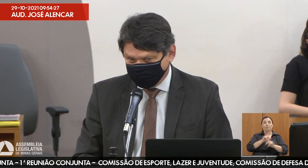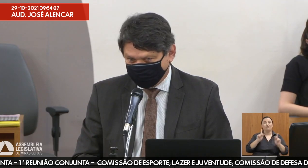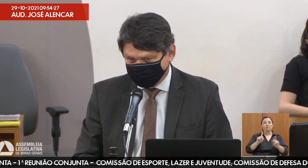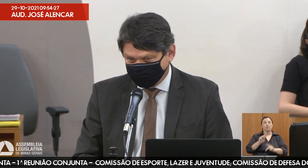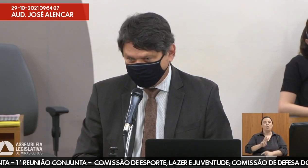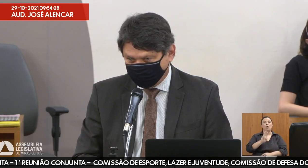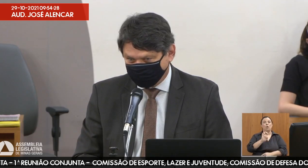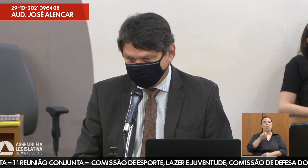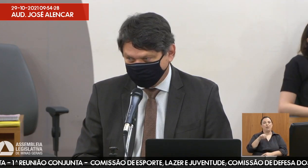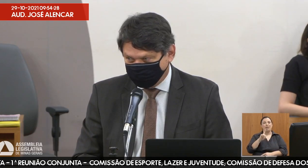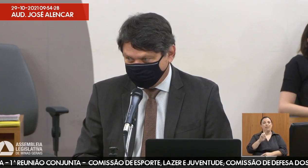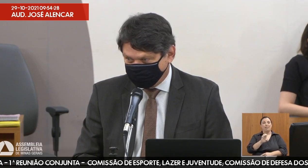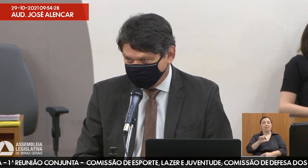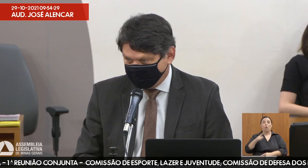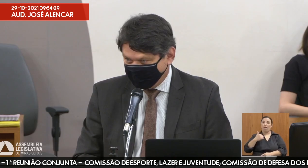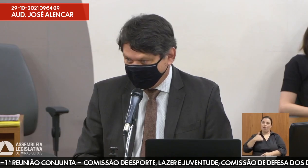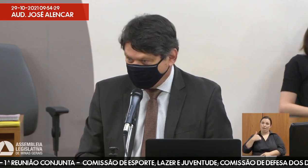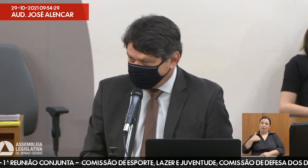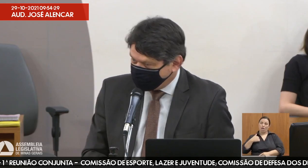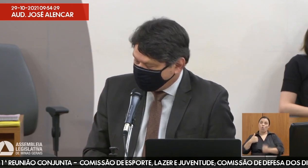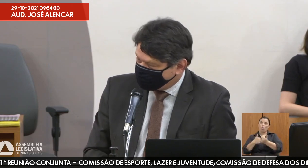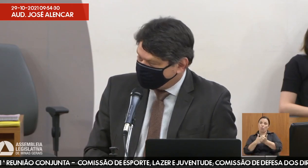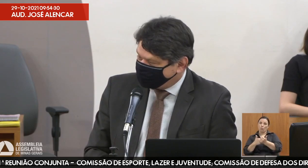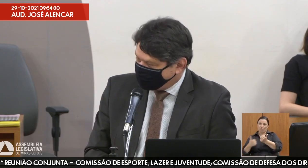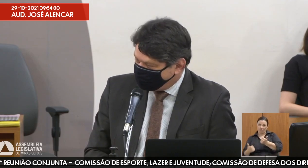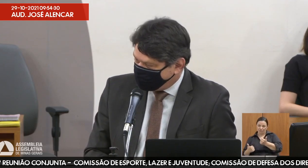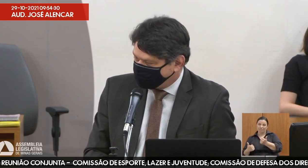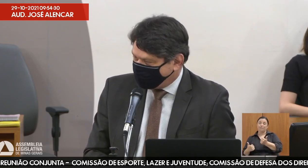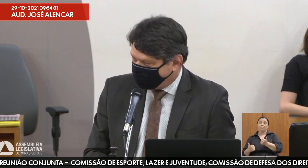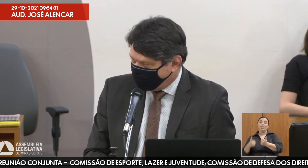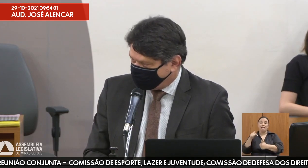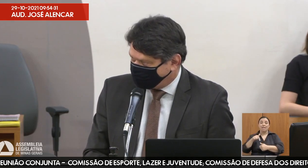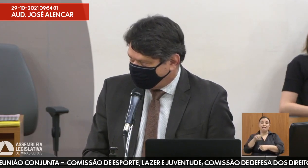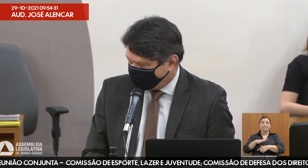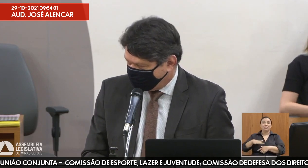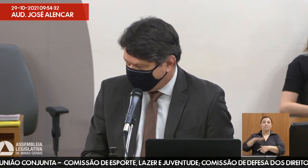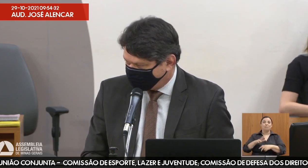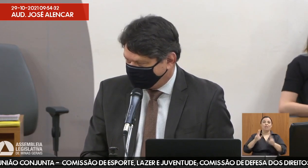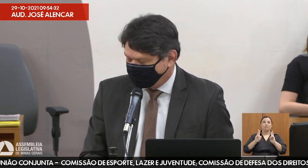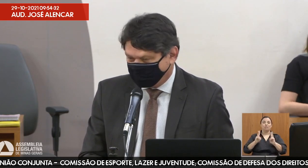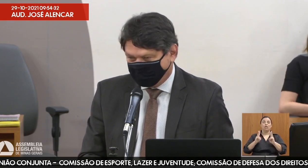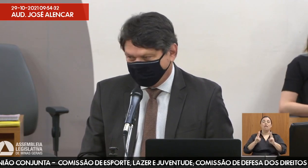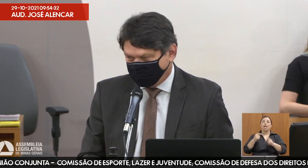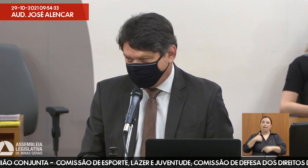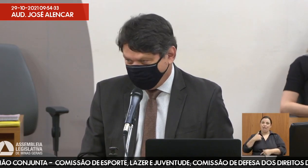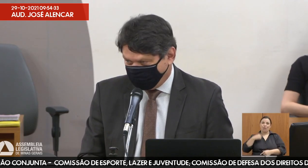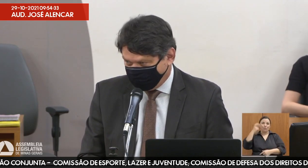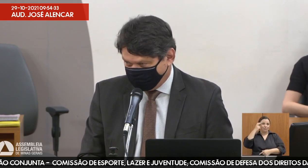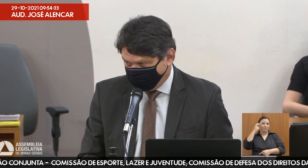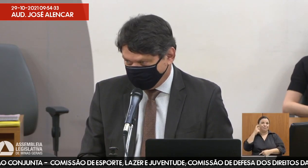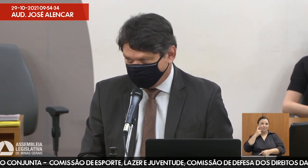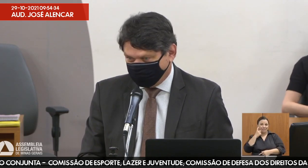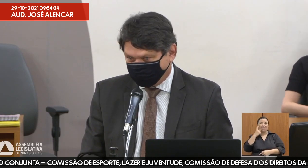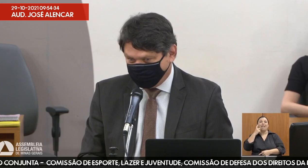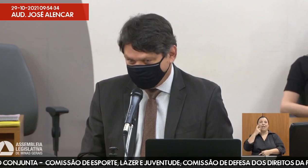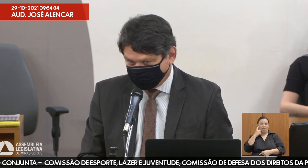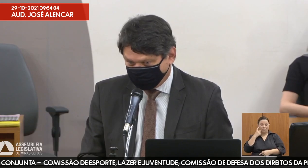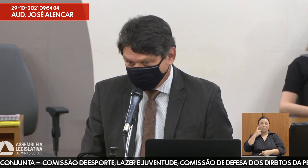das Pessoas com Deficiência, o espaço sempre estará aberto para você, para que venha falar disso, das políticas